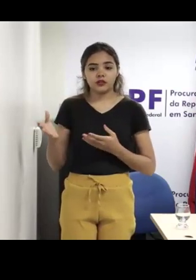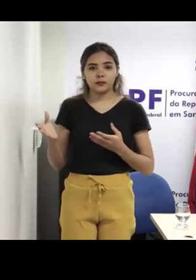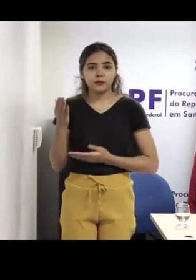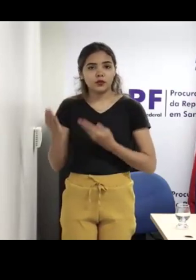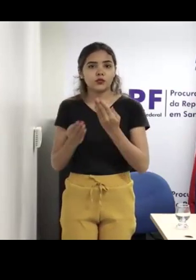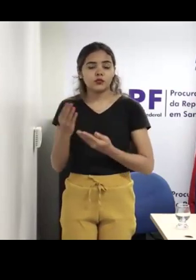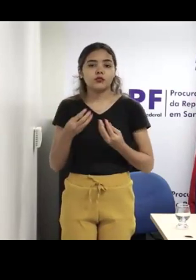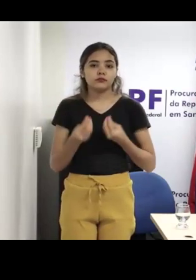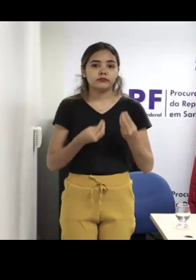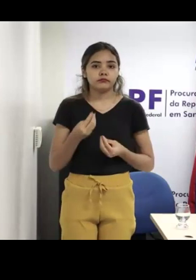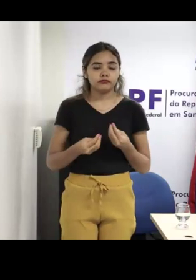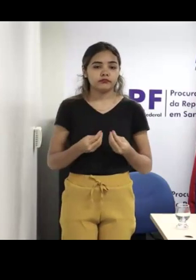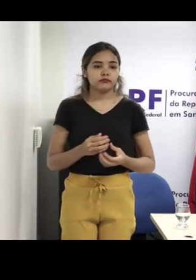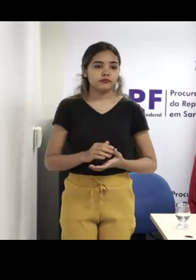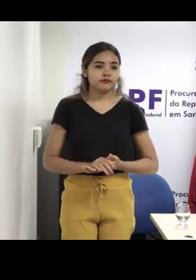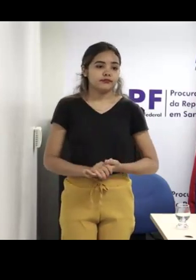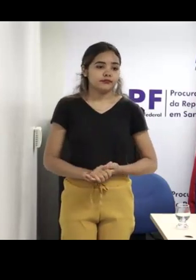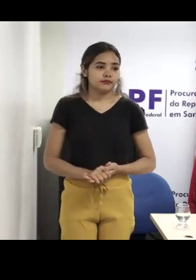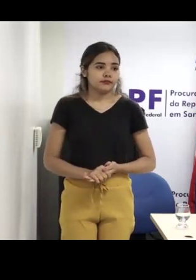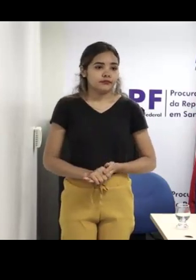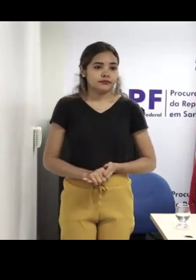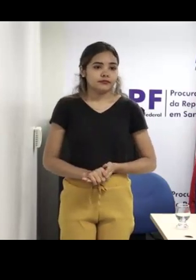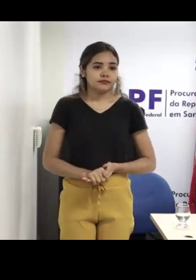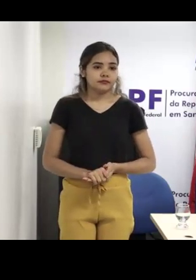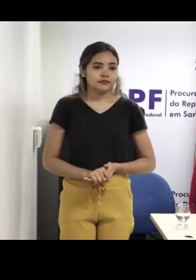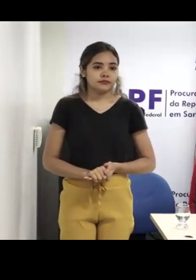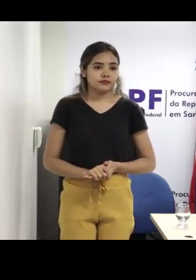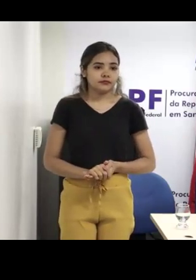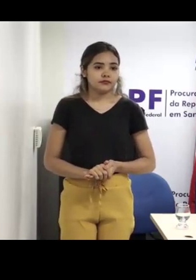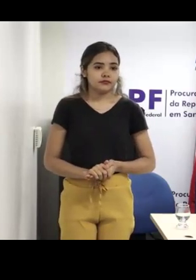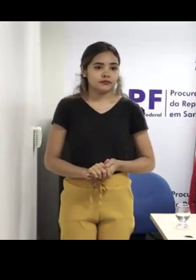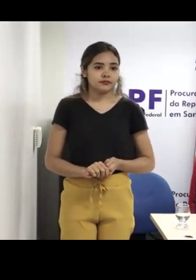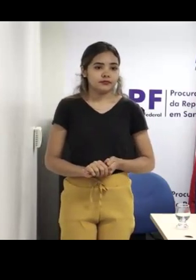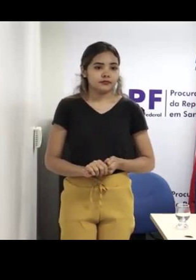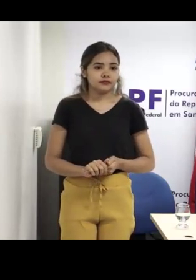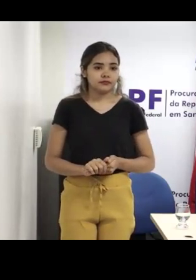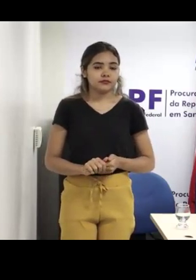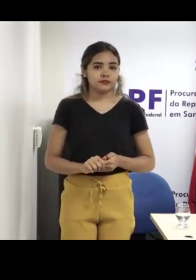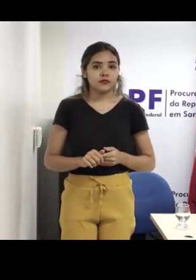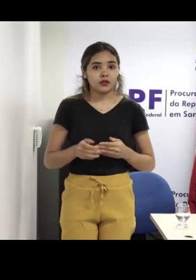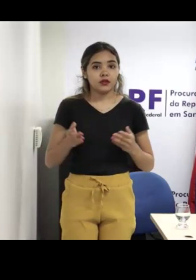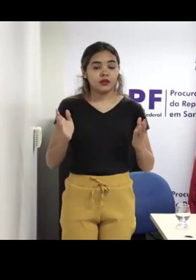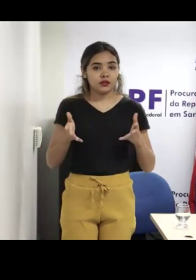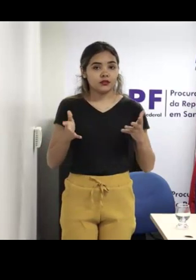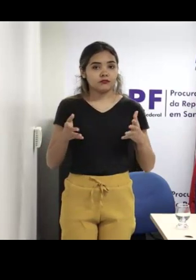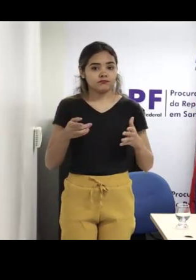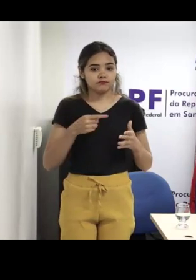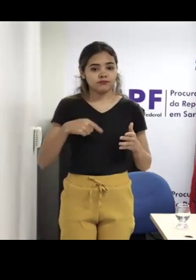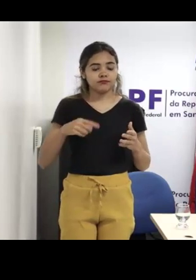Pernambuco nós ficamos honrados em ter Ministérios outros colegas de Ministério Público aqui no nosso eh